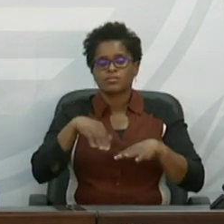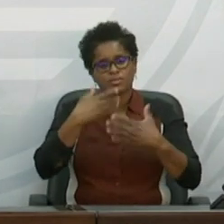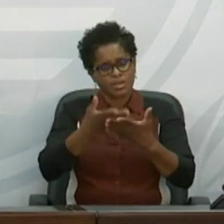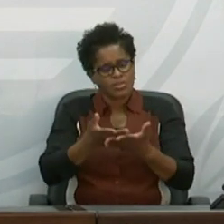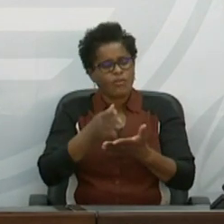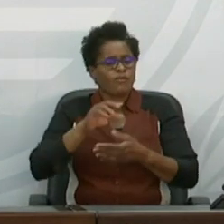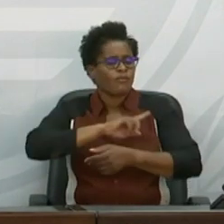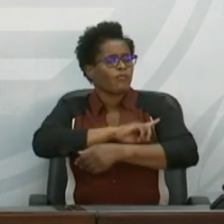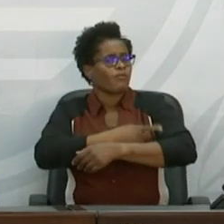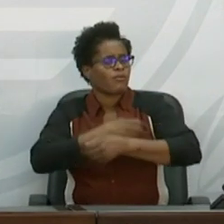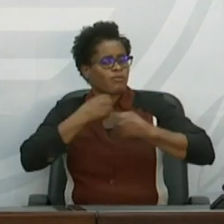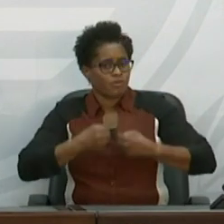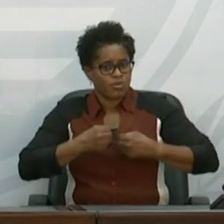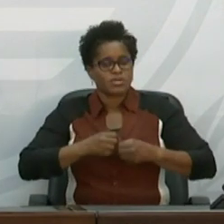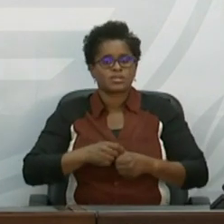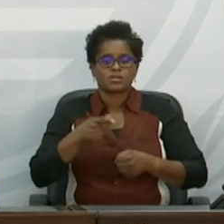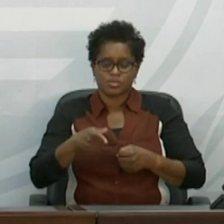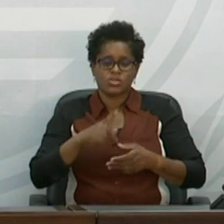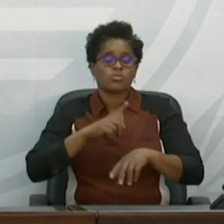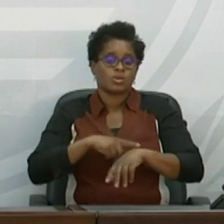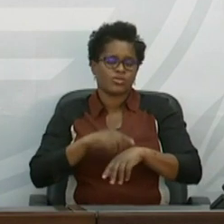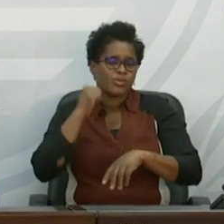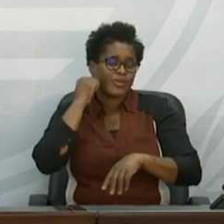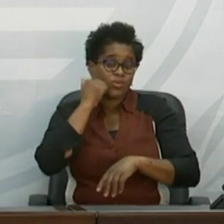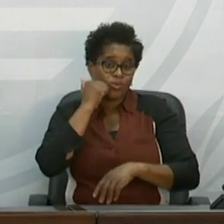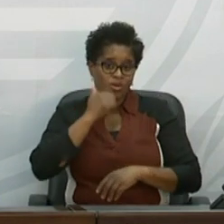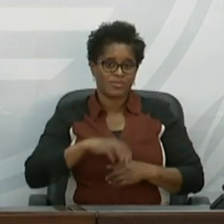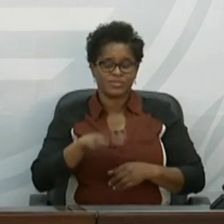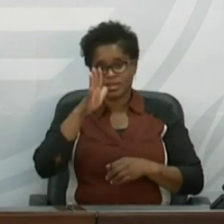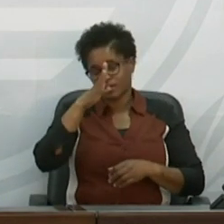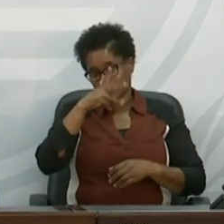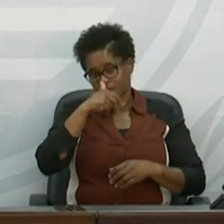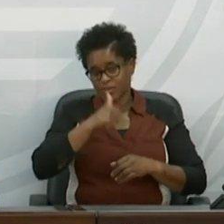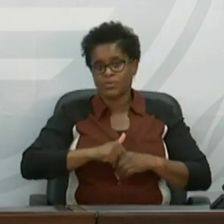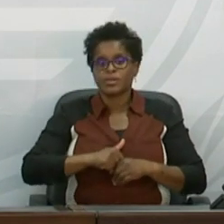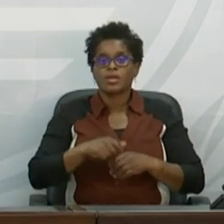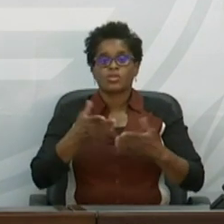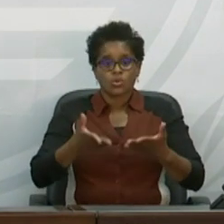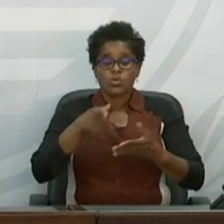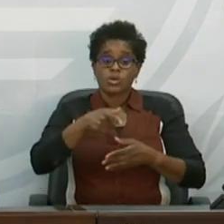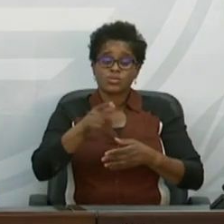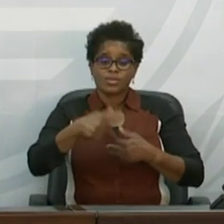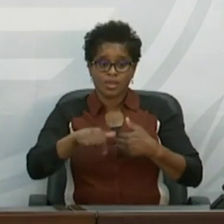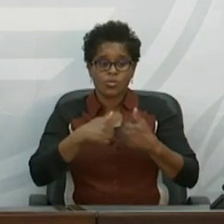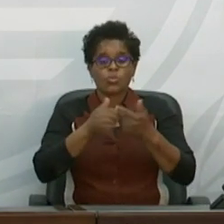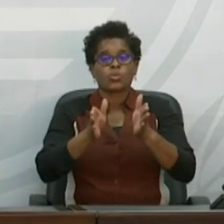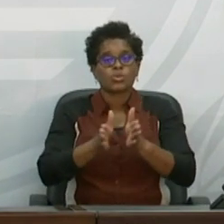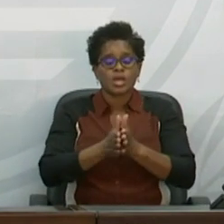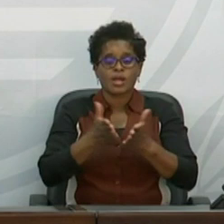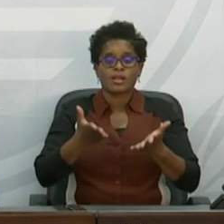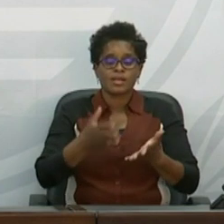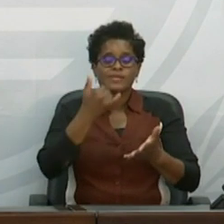para aguentarem este momento de dor. Com isso, nós temos um total